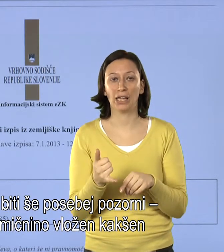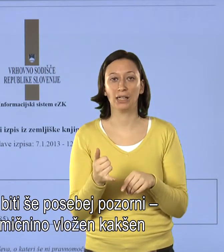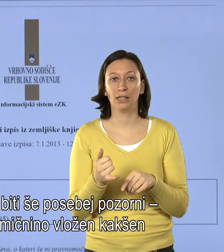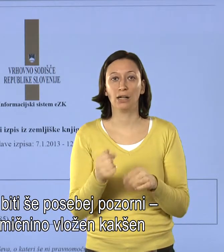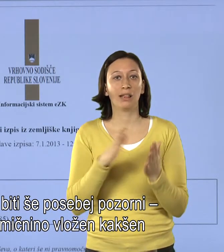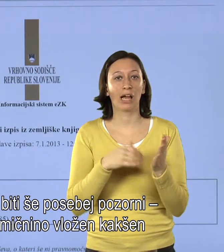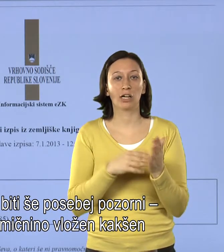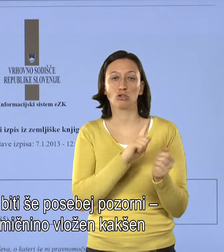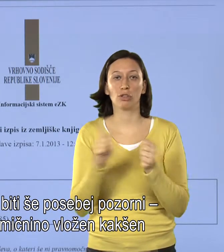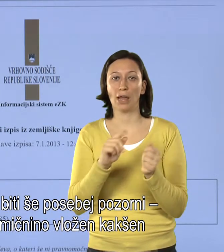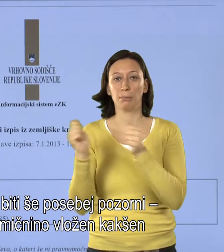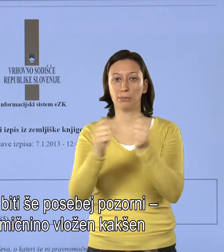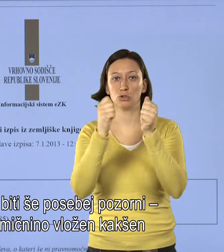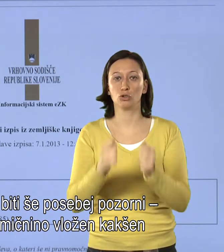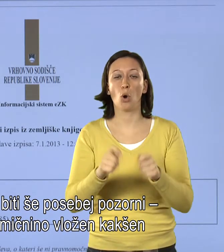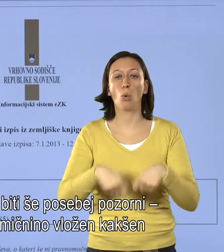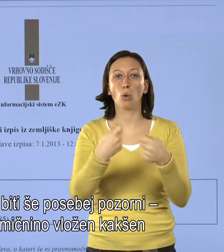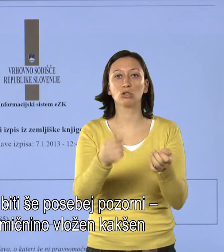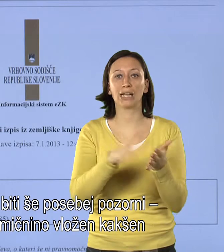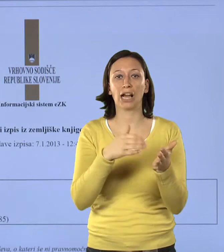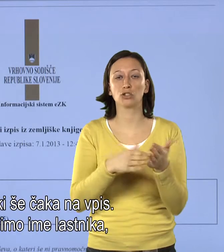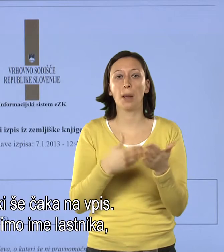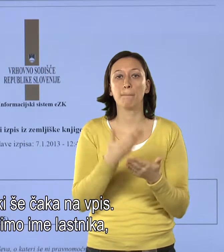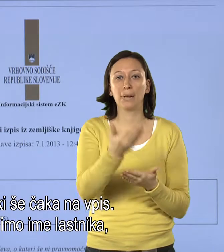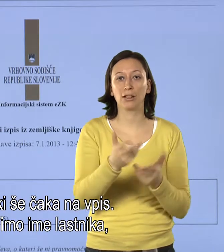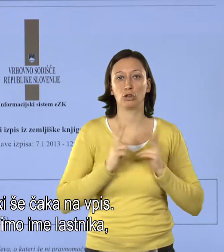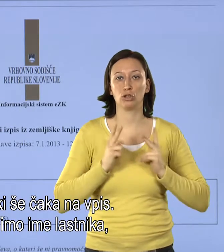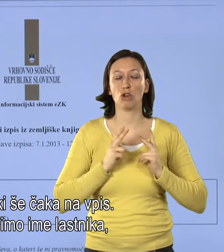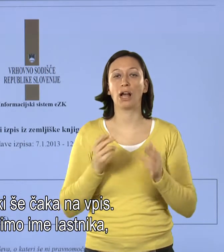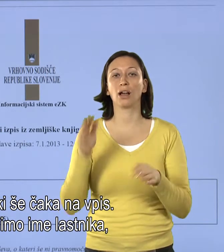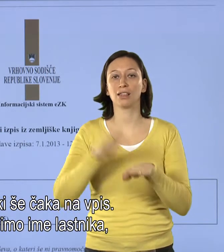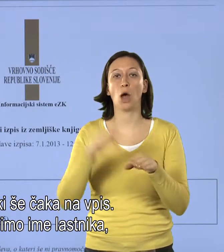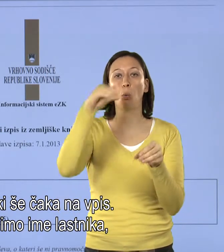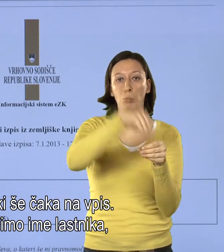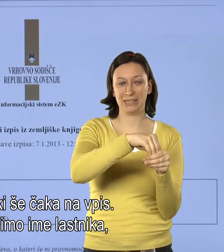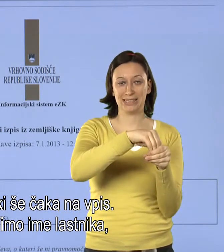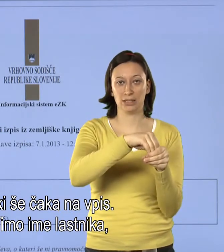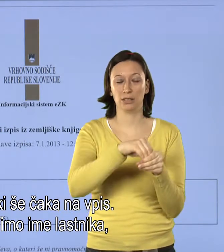je na kakšno nepremičnino vložen kakšen predlog, ki še čaka na vpis.